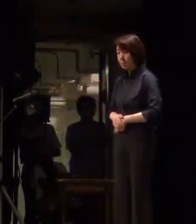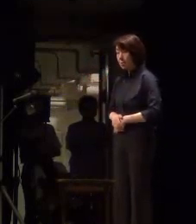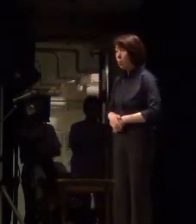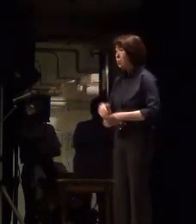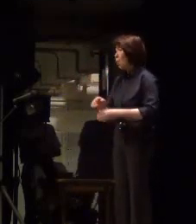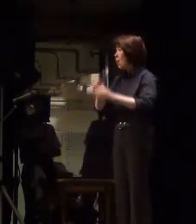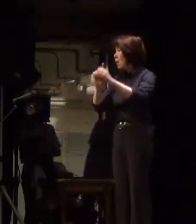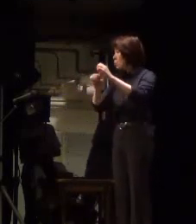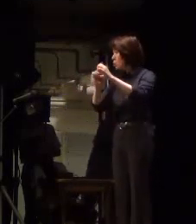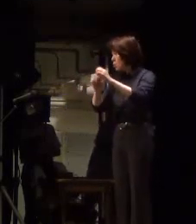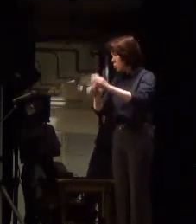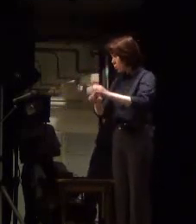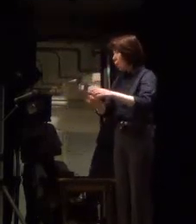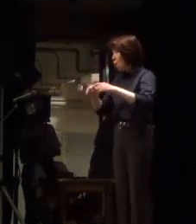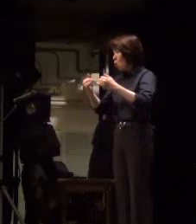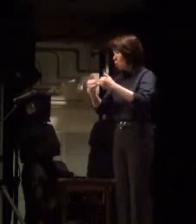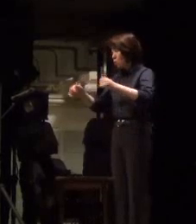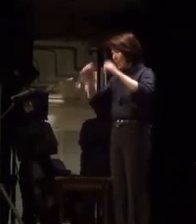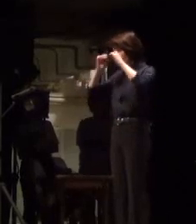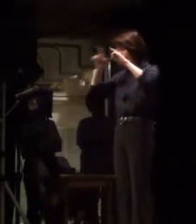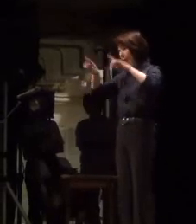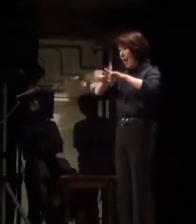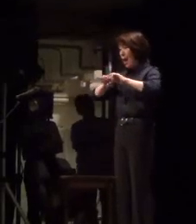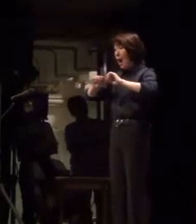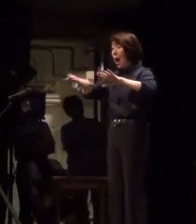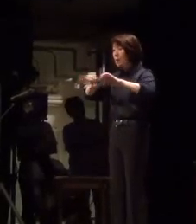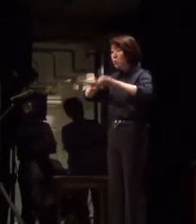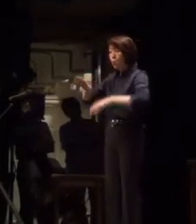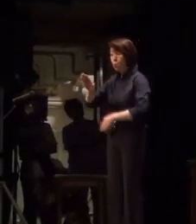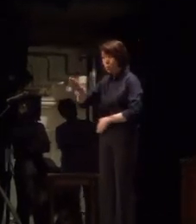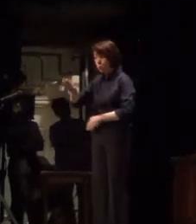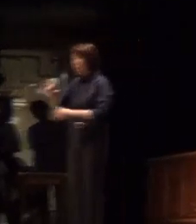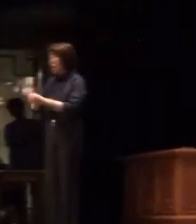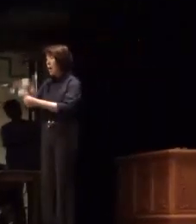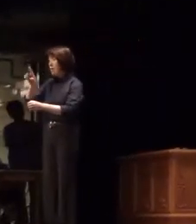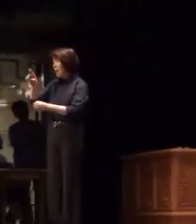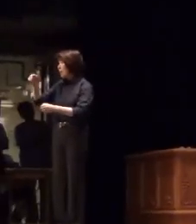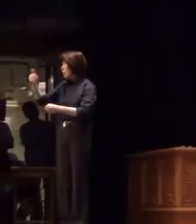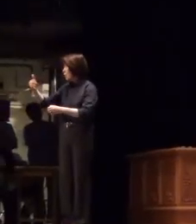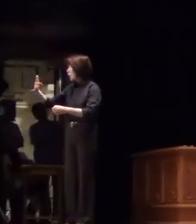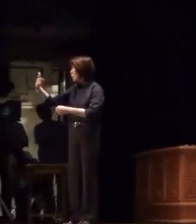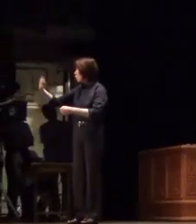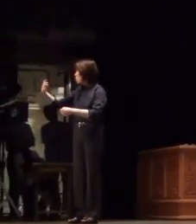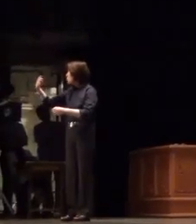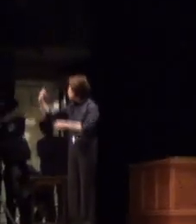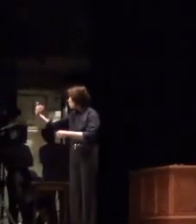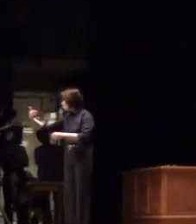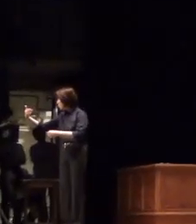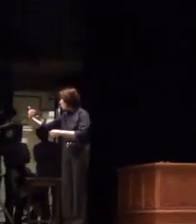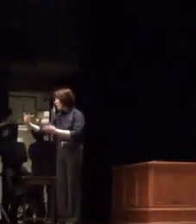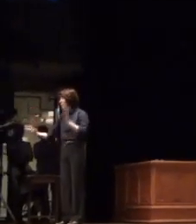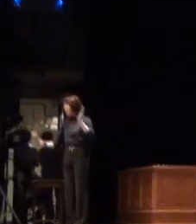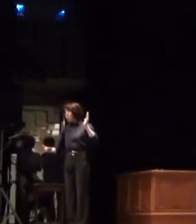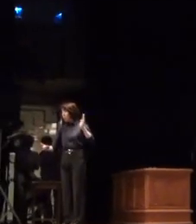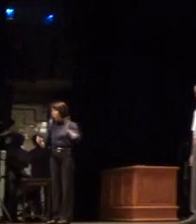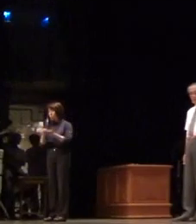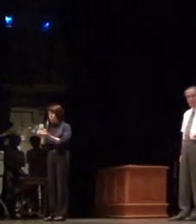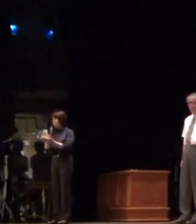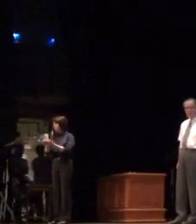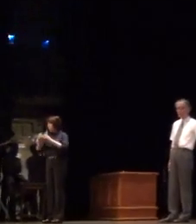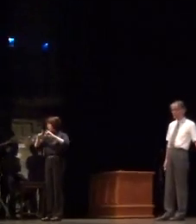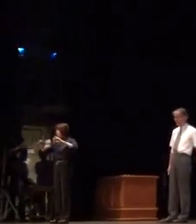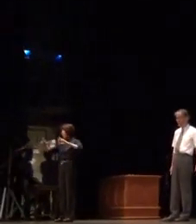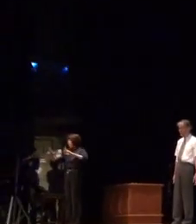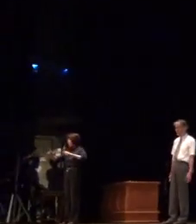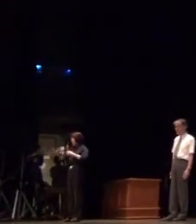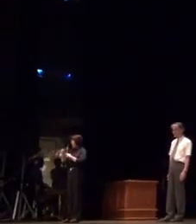旨を国民に啓発すると、すでに1969年にこういう方針を立てて